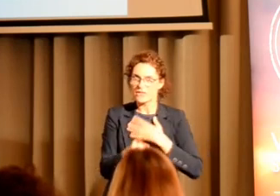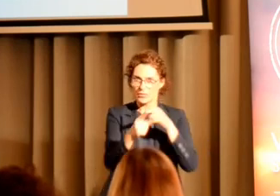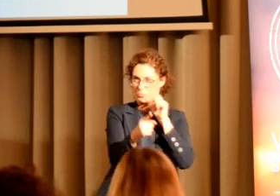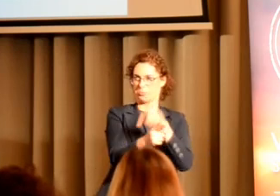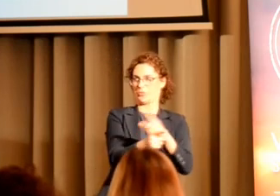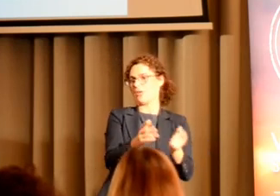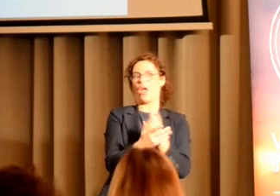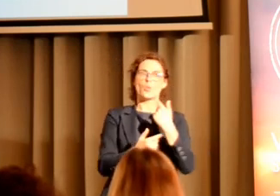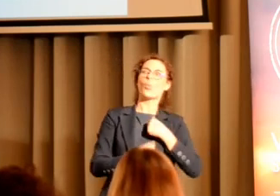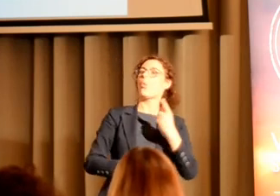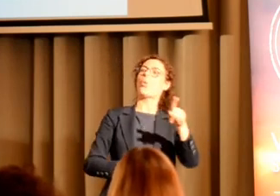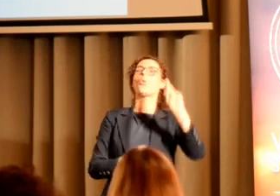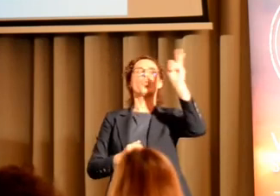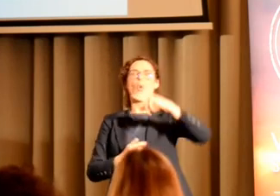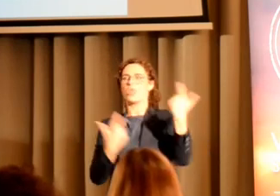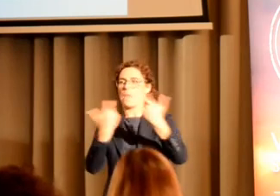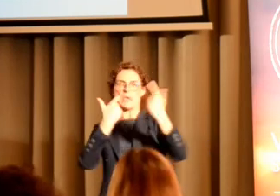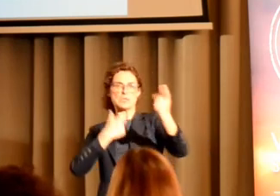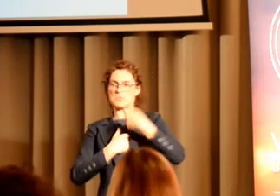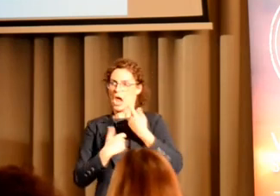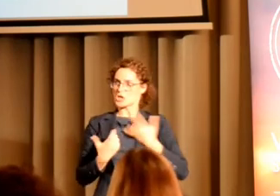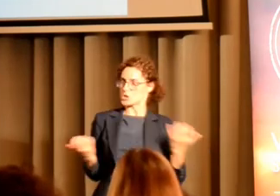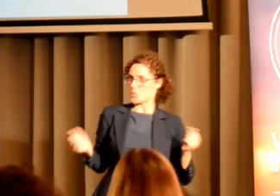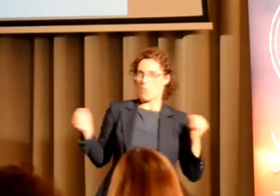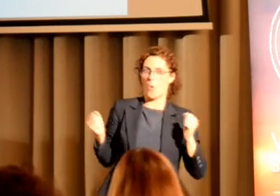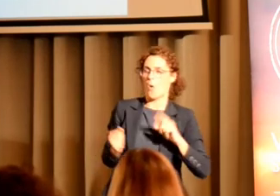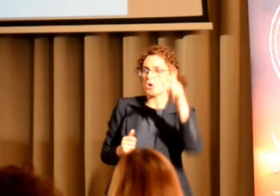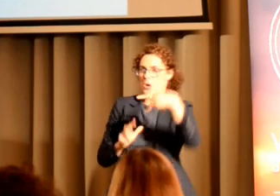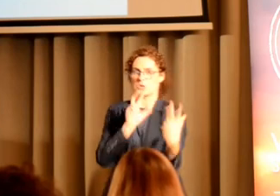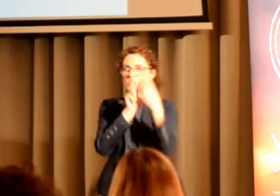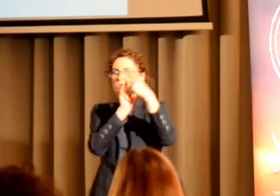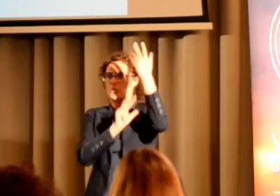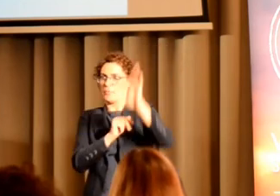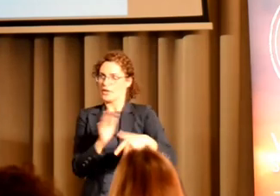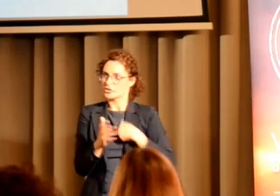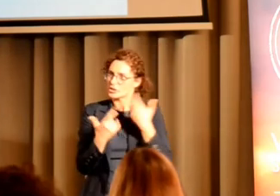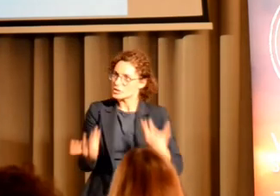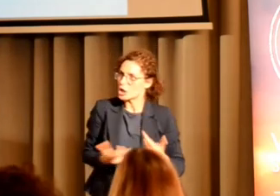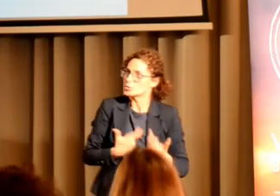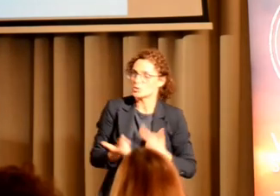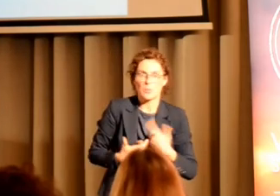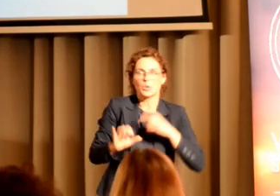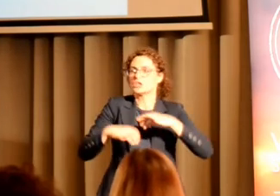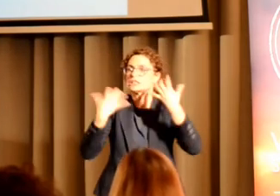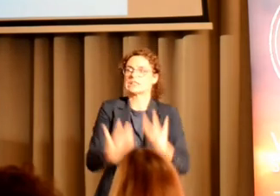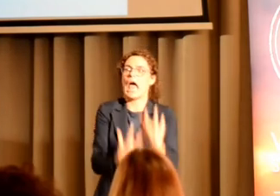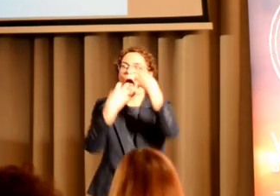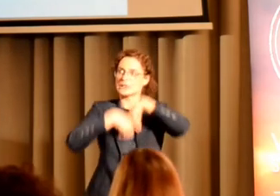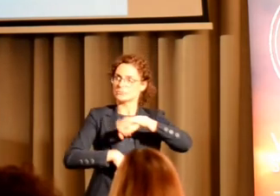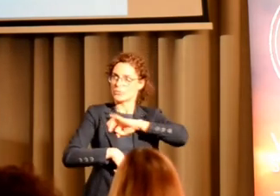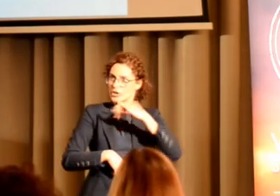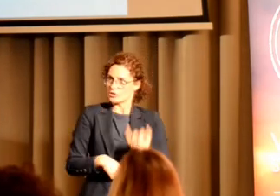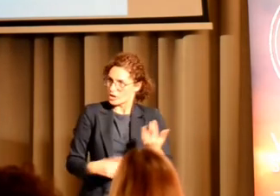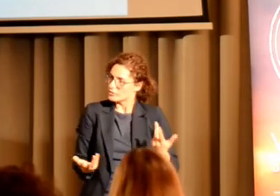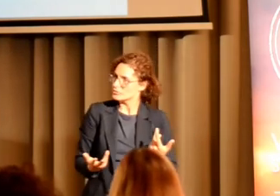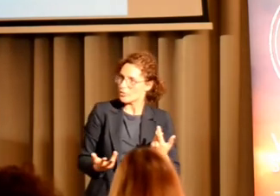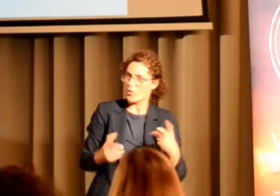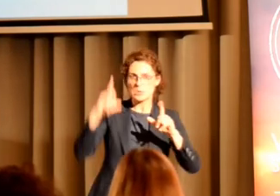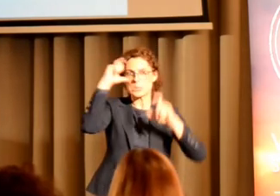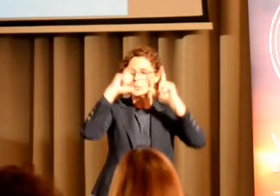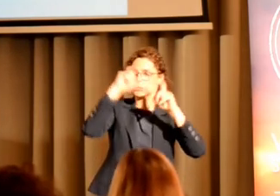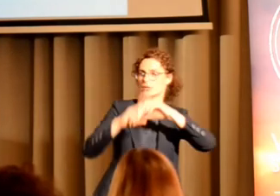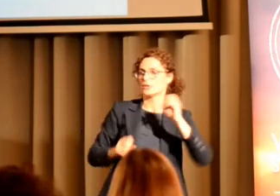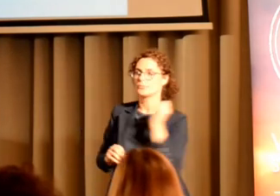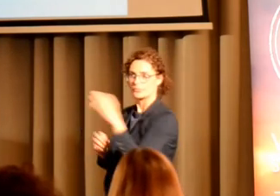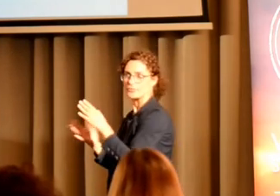taki jakiś zuchwały wilk, który zagraża ludziom, albo to może taki jakiś wilk, który ma zamiar, prawda, dzieci pożerać idące do